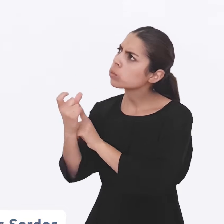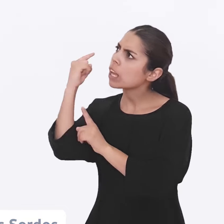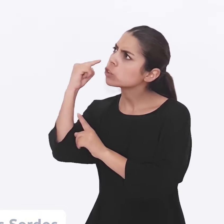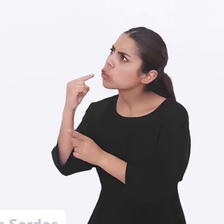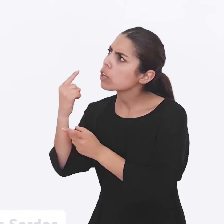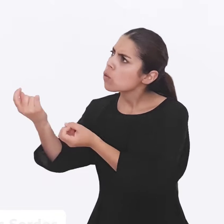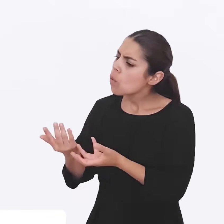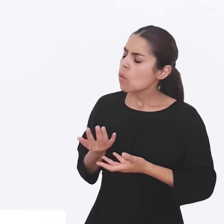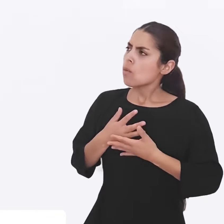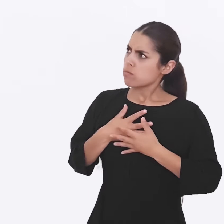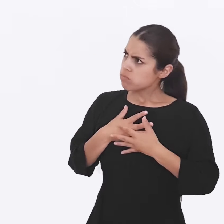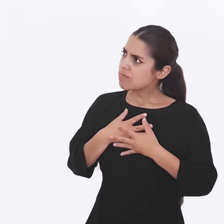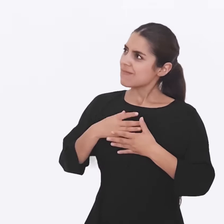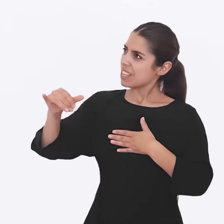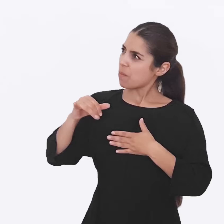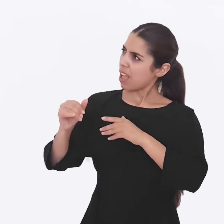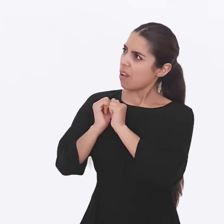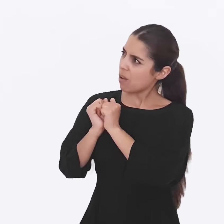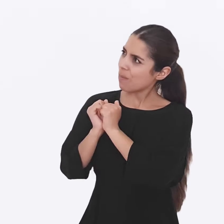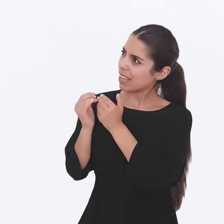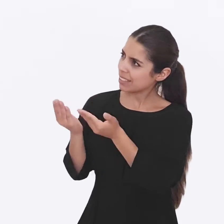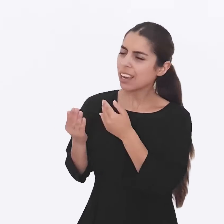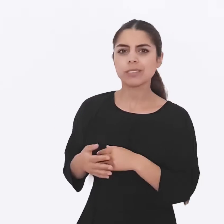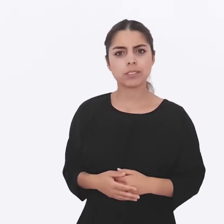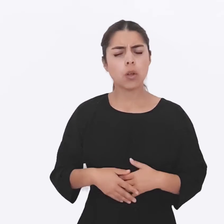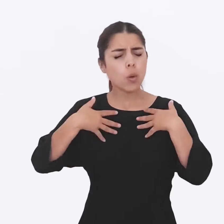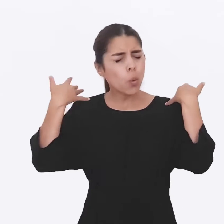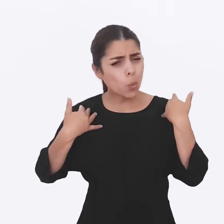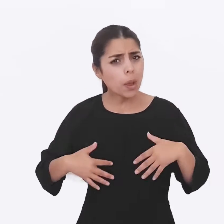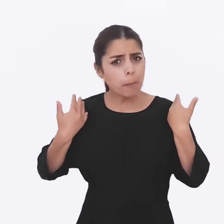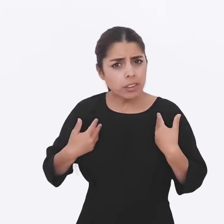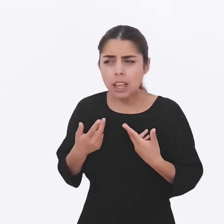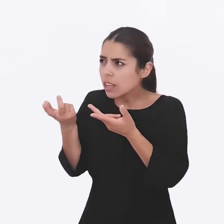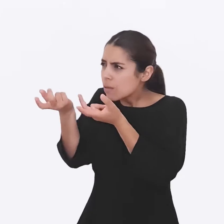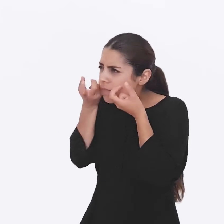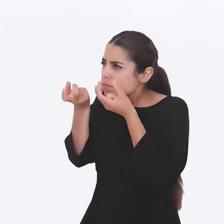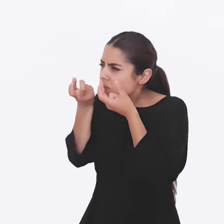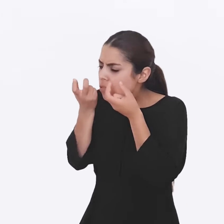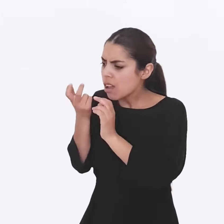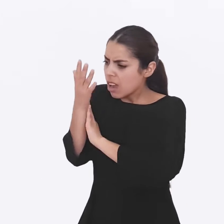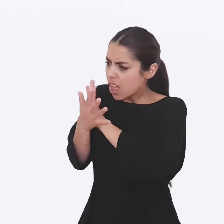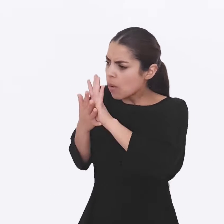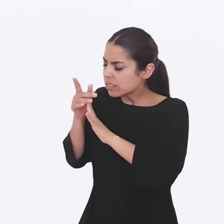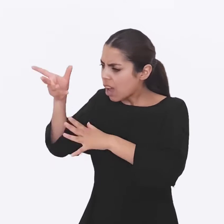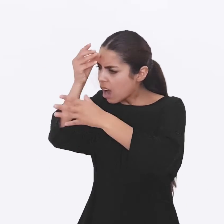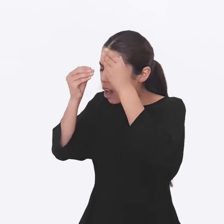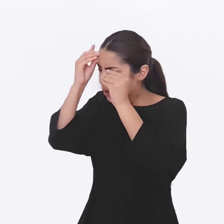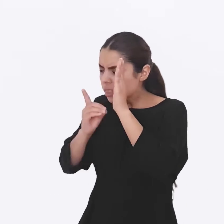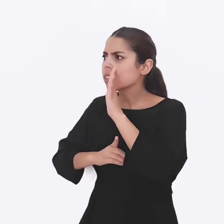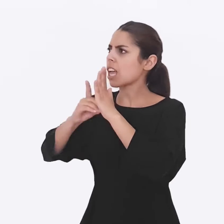cultura propia de las personas sordas que permite al estudiante la identificación con sus pares. Tiene un importante papel en la adquisición y desarrollo del